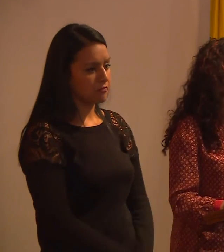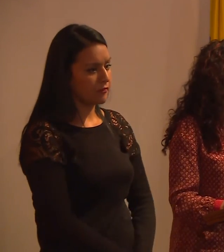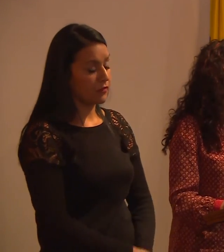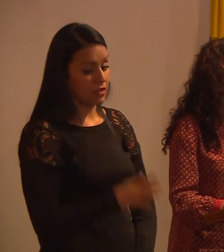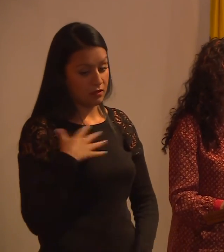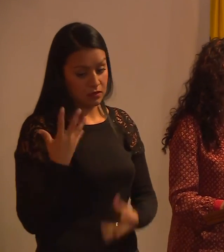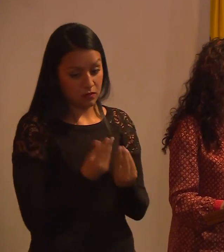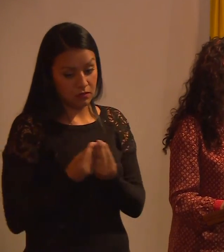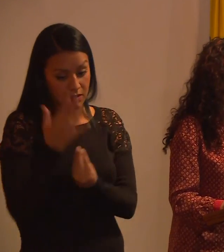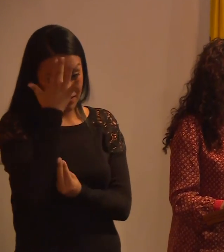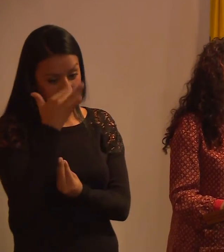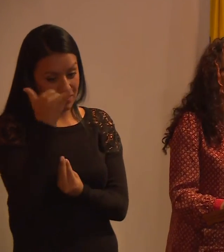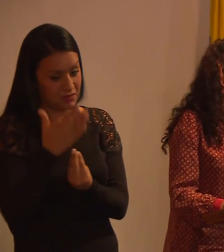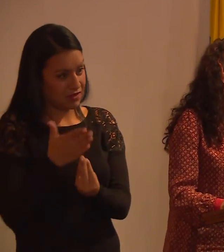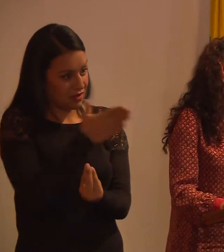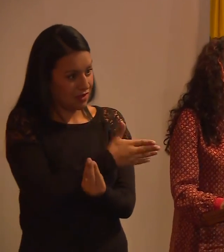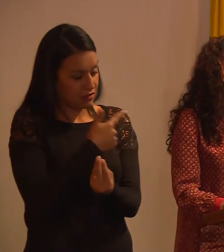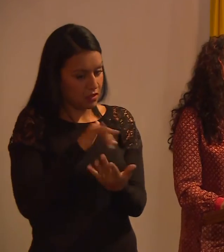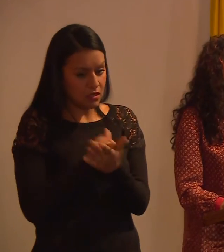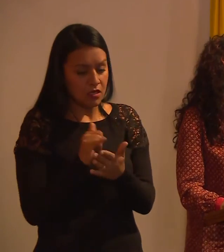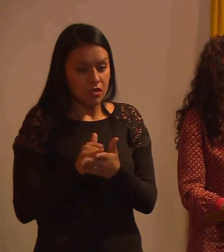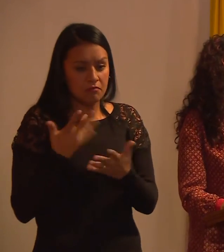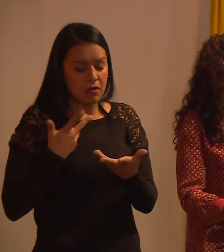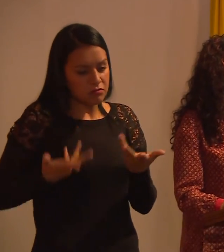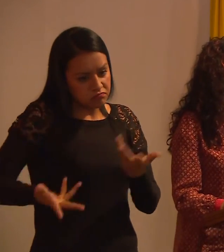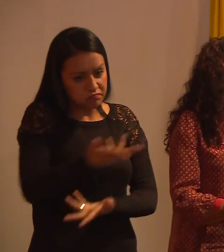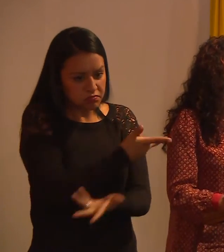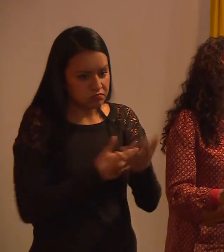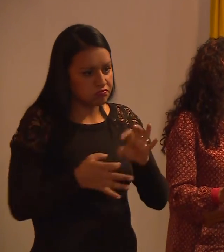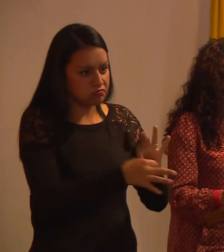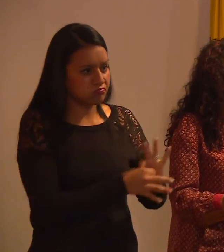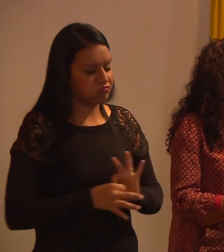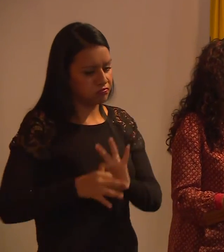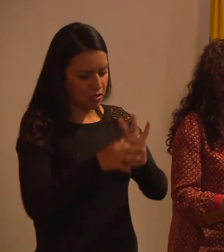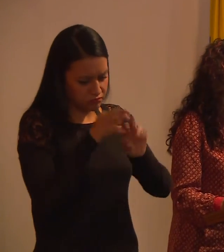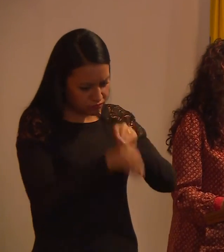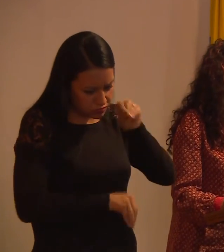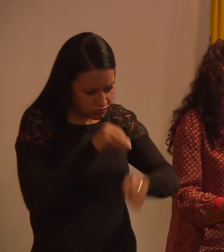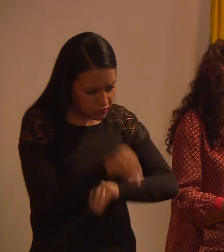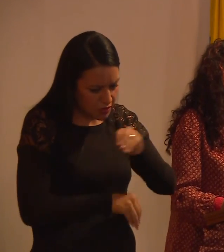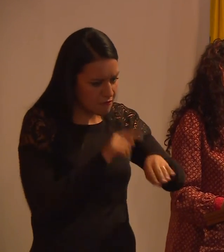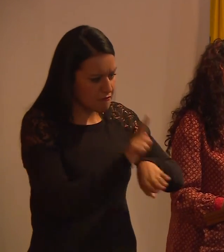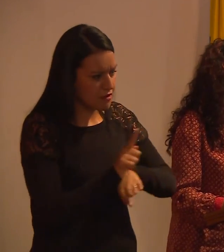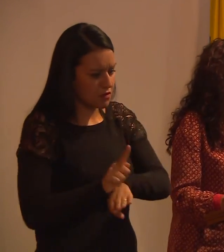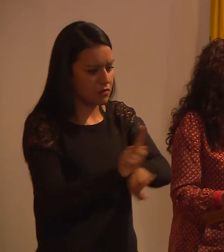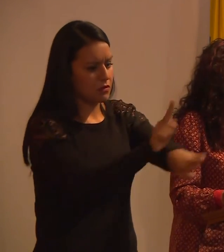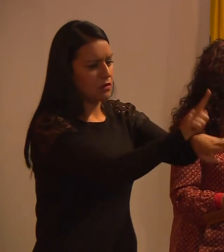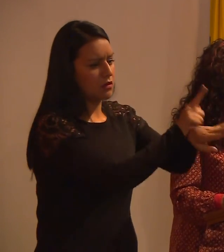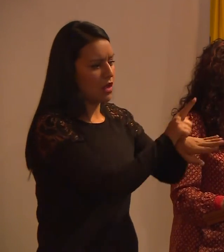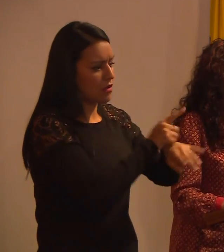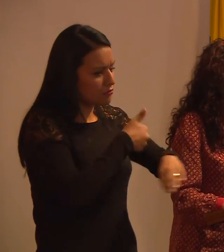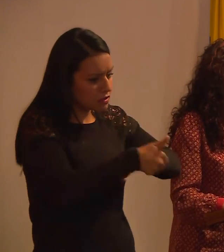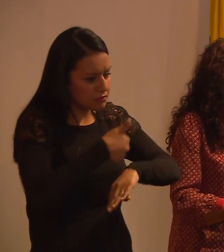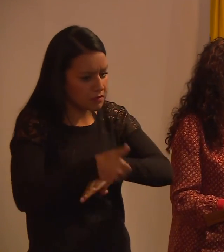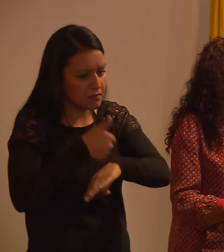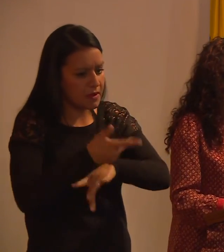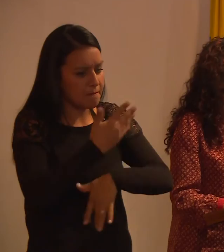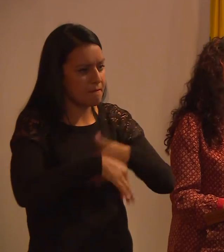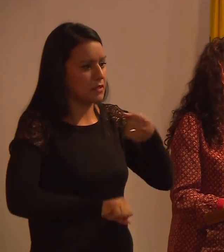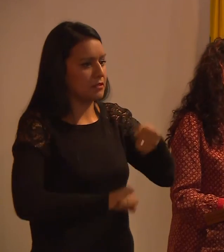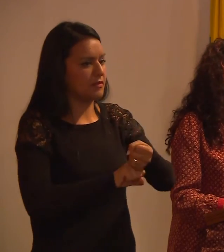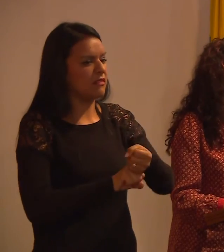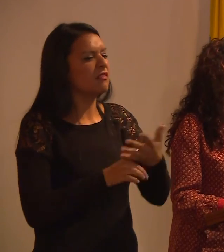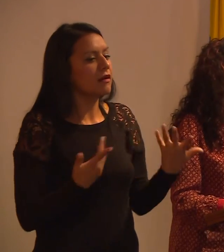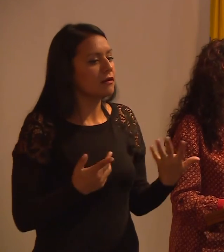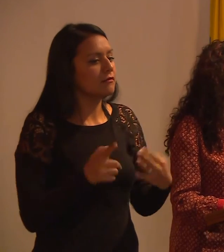Consejo Académico anterior que íbamos a hacer este tutelaje con dos de nuestras facultades que en este momento requieren mayor apoyo,